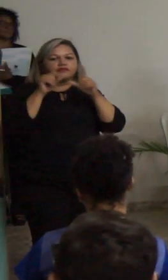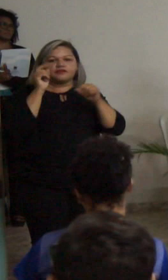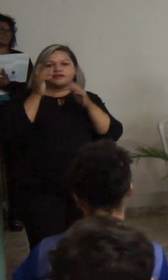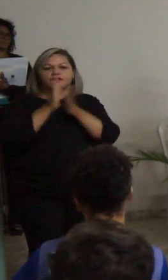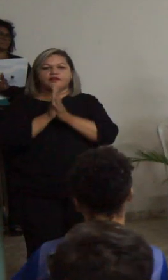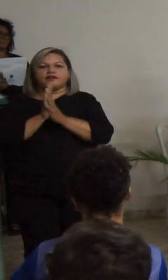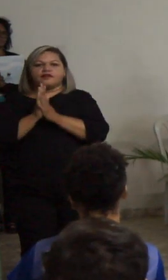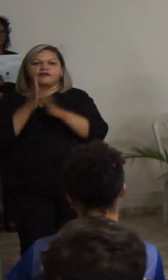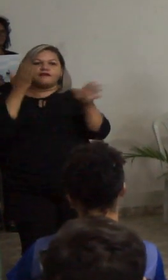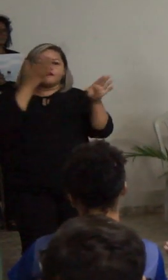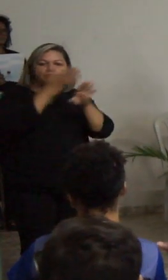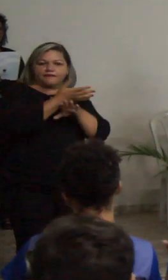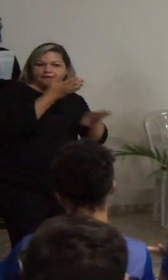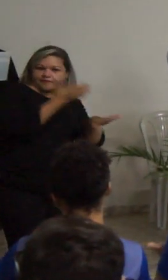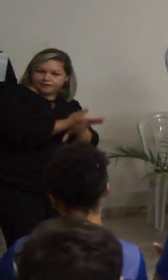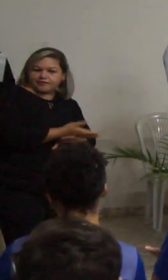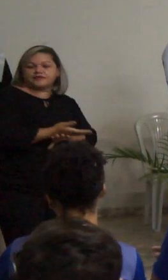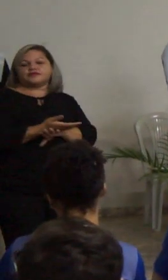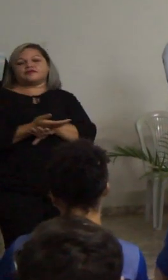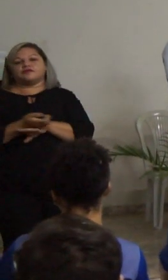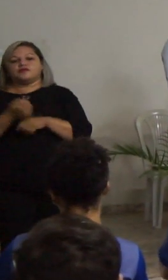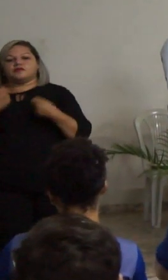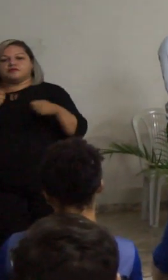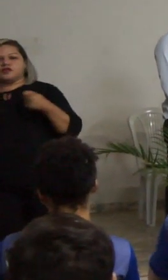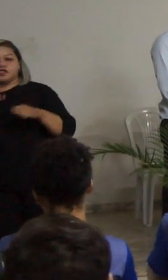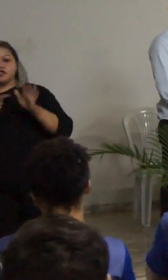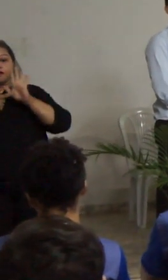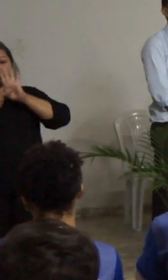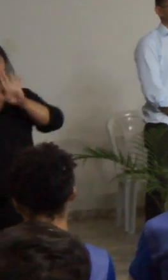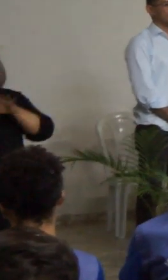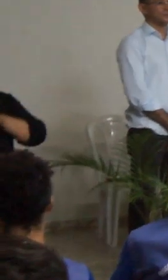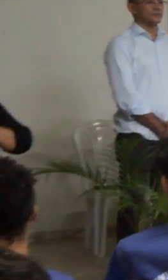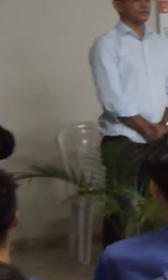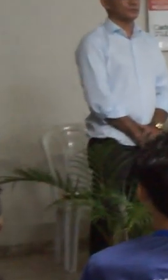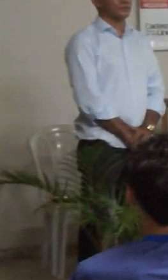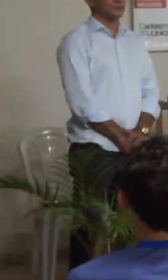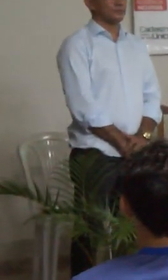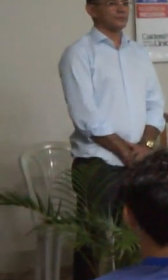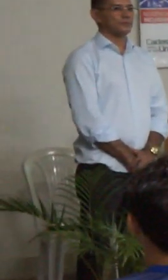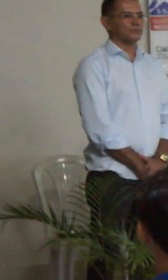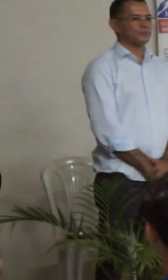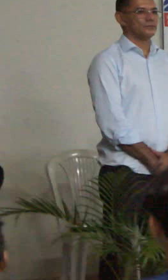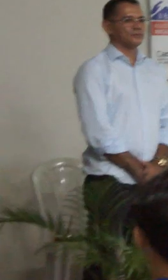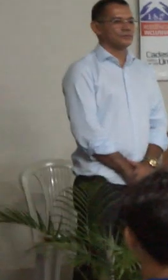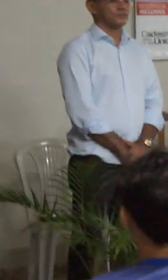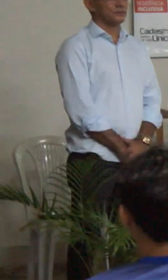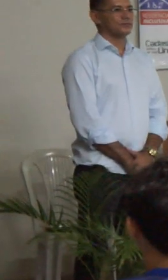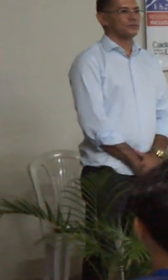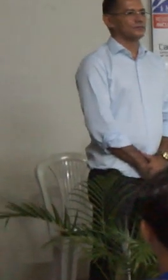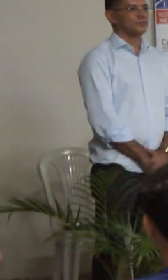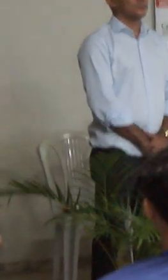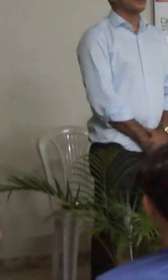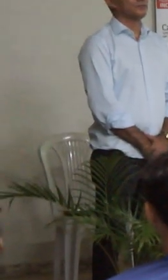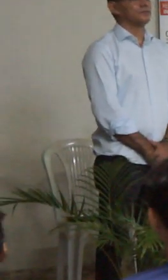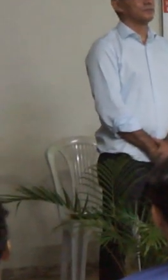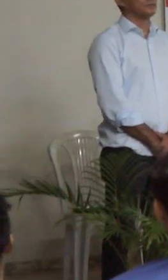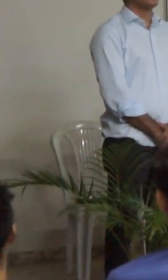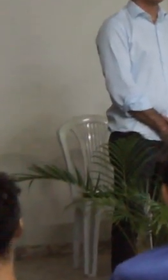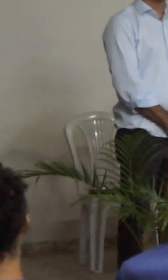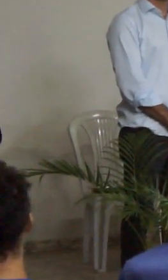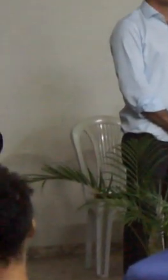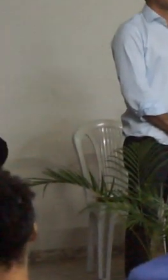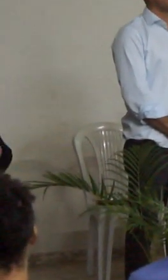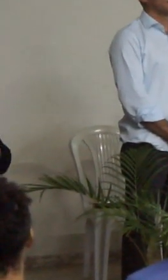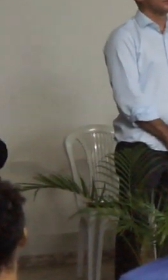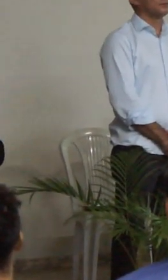passar, aí a pessoa tem que comprovar que não tem condições de pagar o custo, isso aí vai ter que ser comprovado, a pessoa não pode ficar reprovada, a pessoa tem que